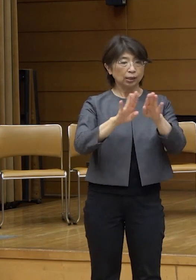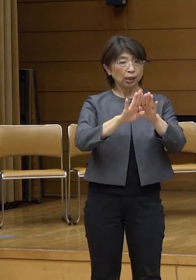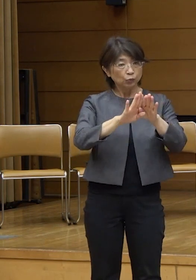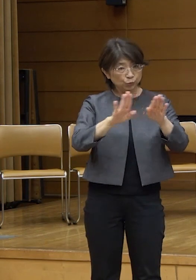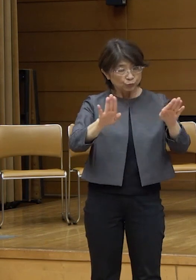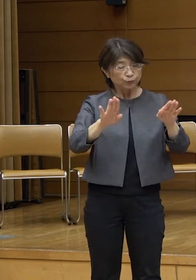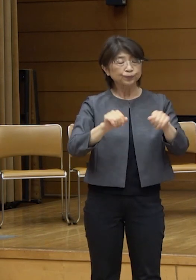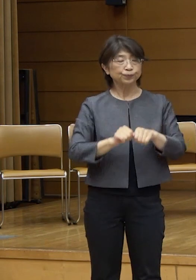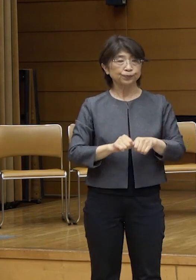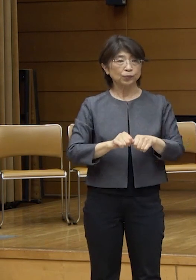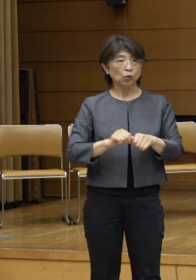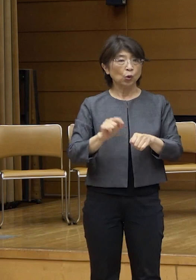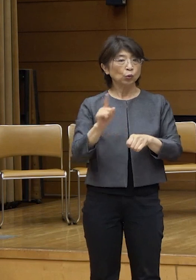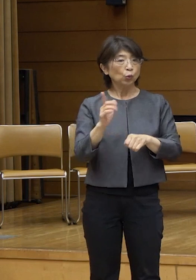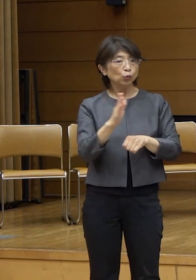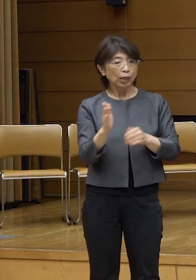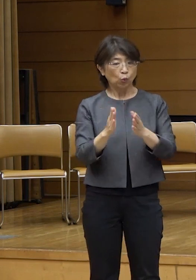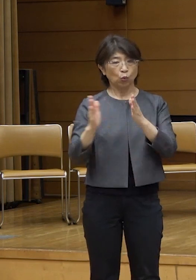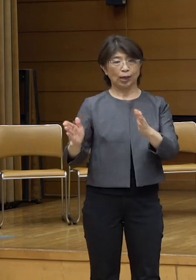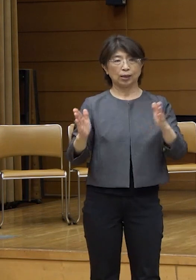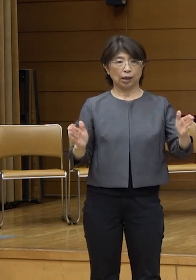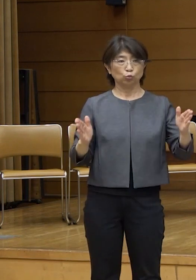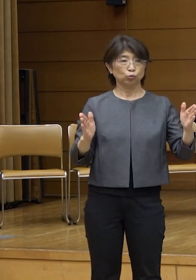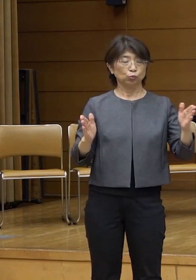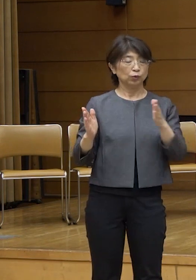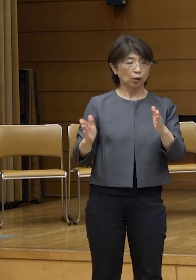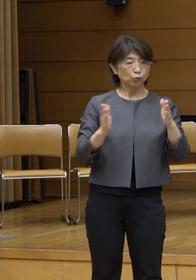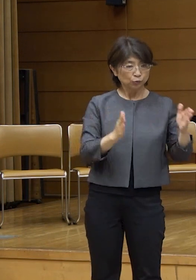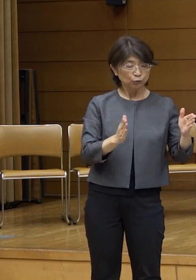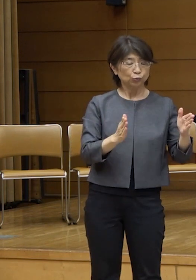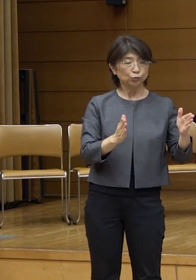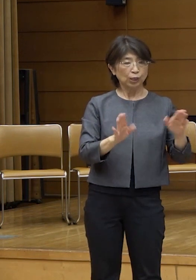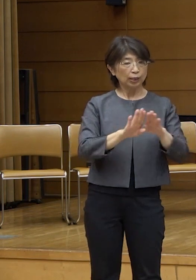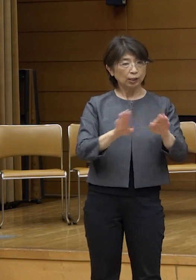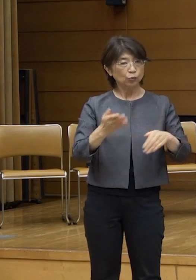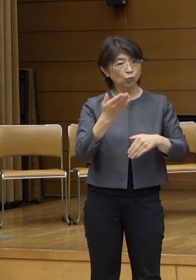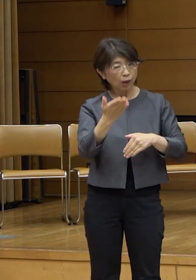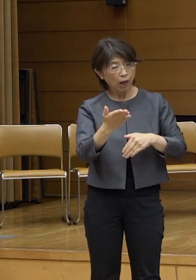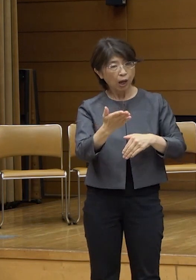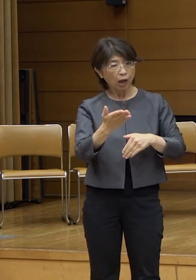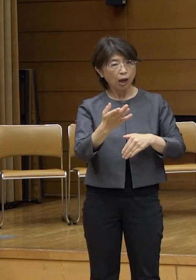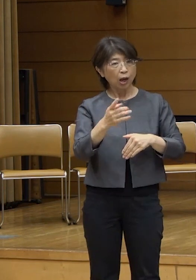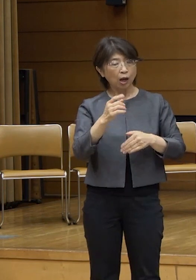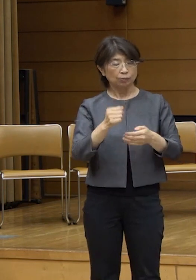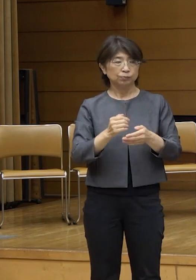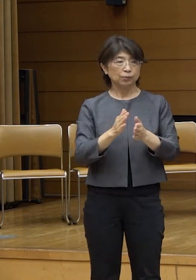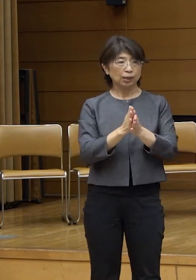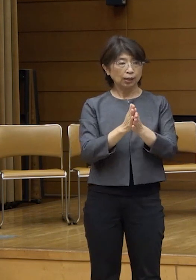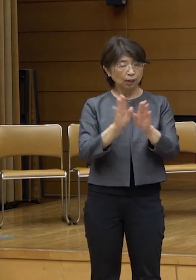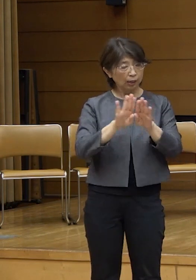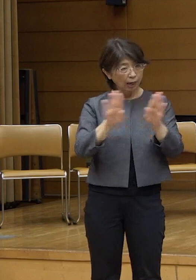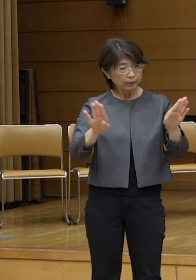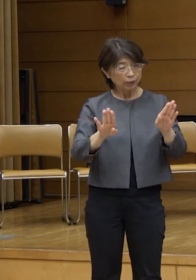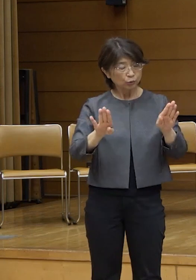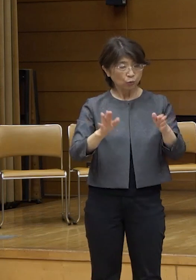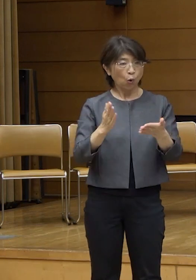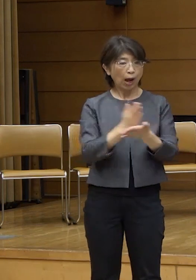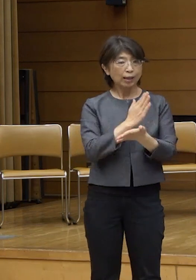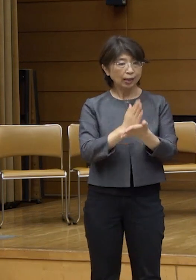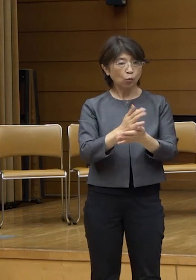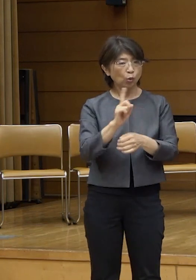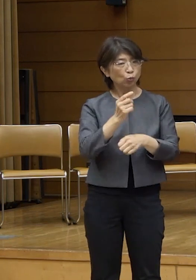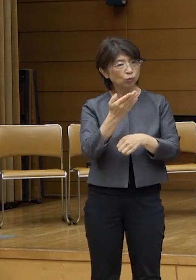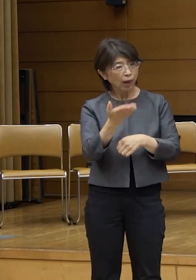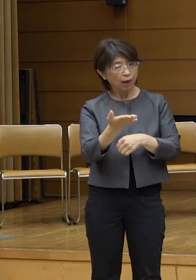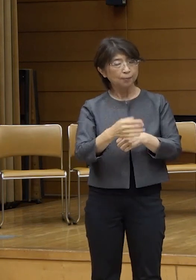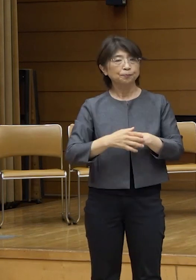パンをどれぐらいで考えていらっしゃるかとか、あるいはどういうタイミングの時にその必要だと判断されるかというちょっとその基準を教えてください。 はい、具体